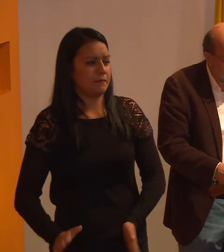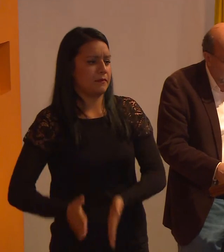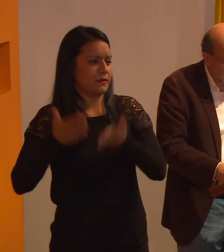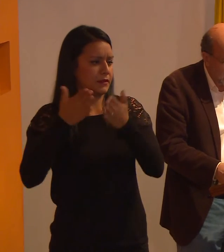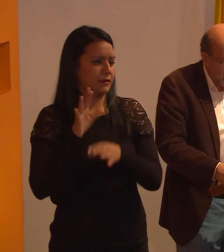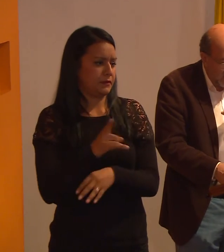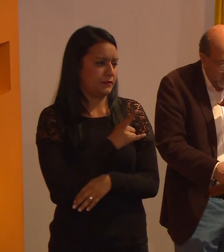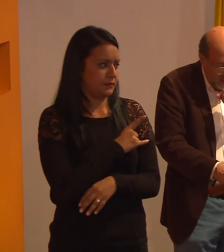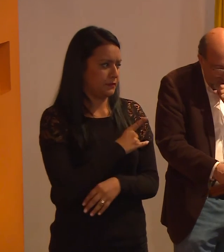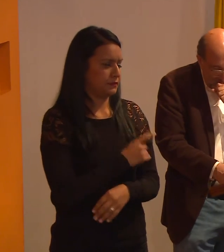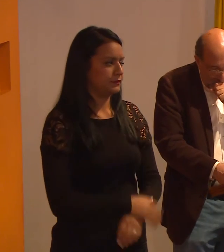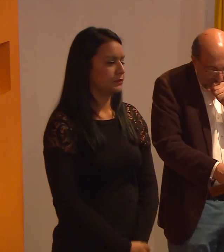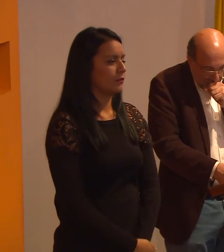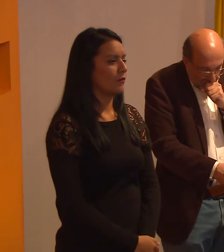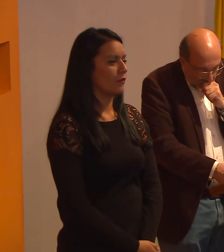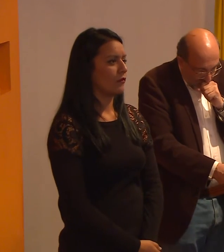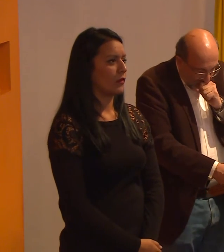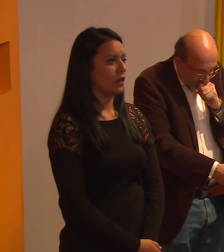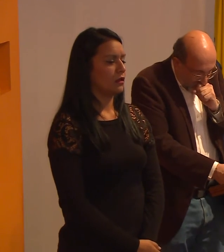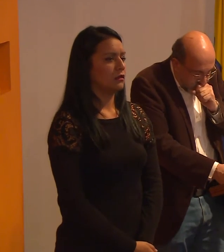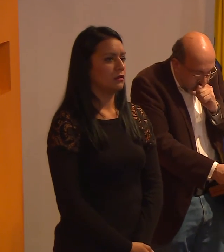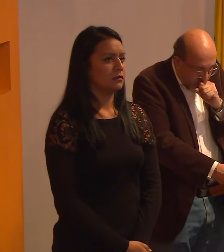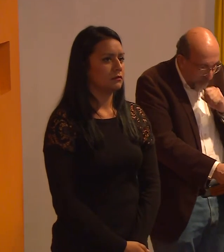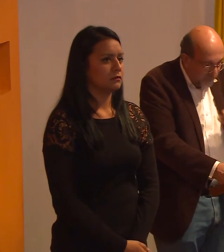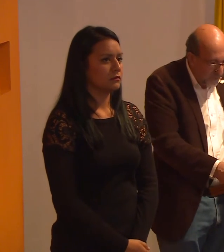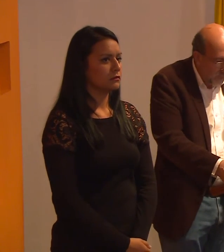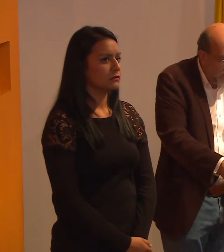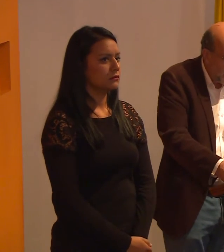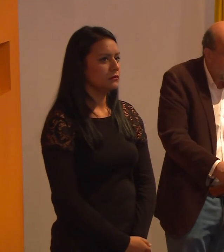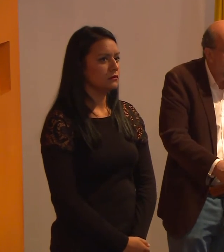de la Universidad.